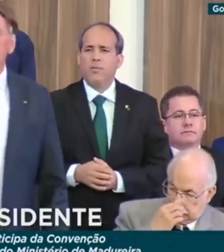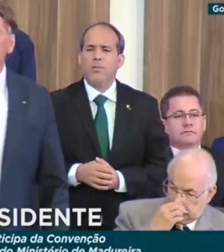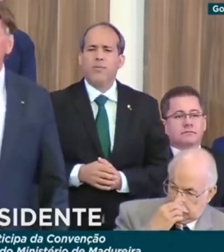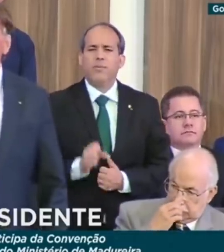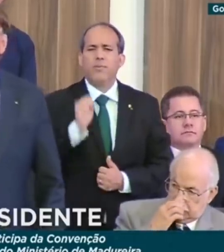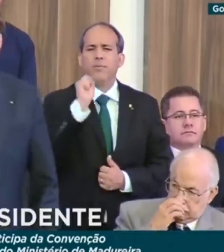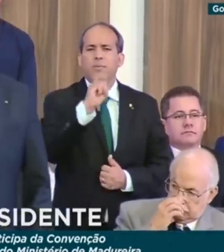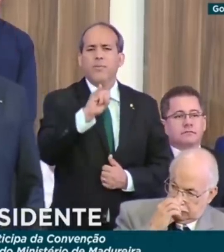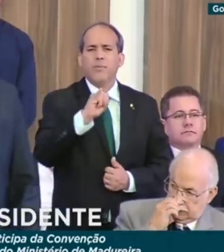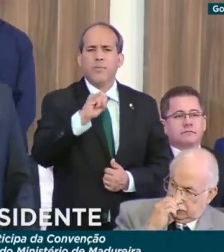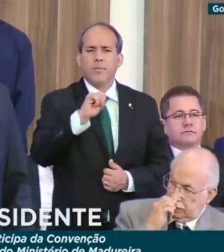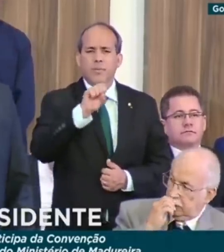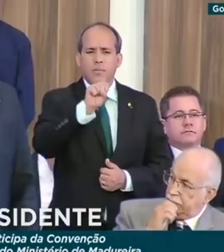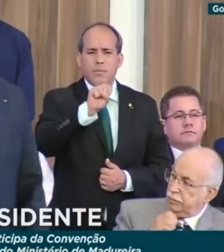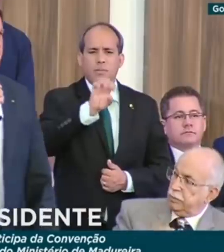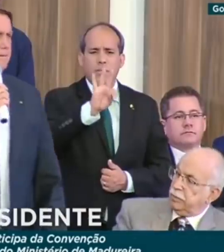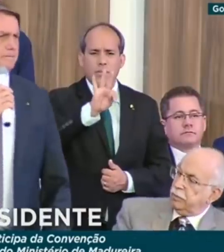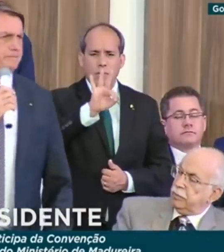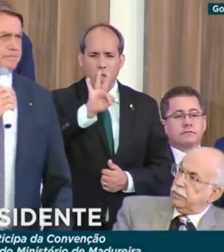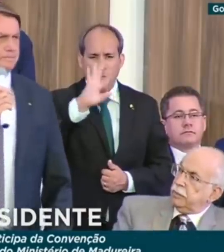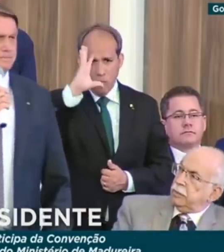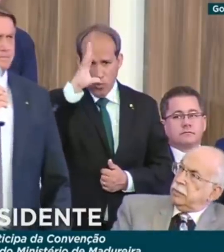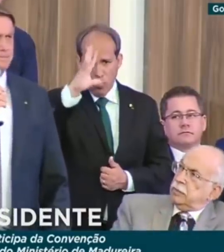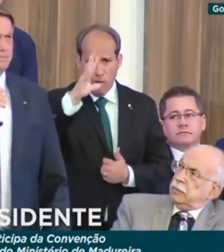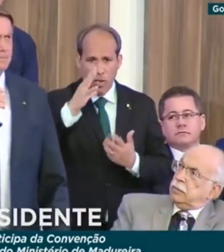Se o Supremo decidir pelo novo marco,